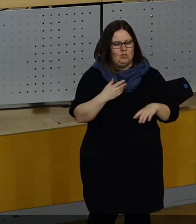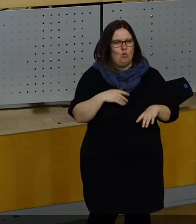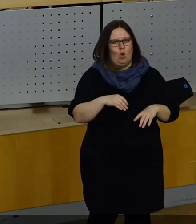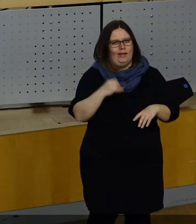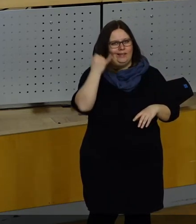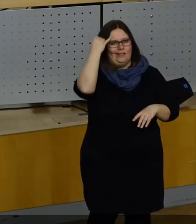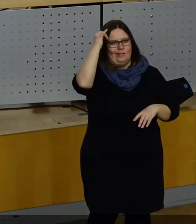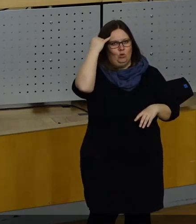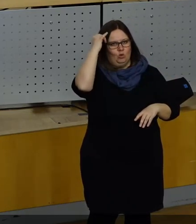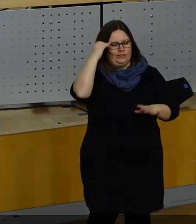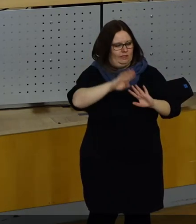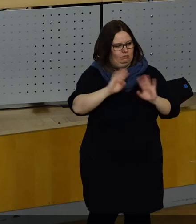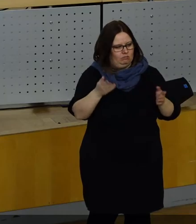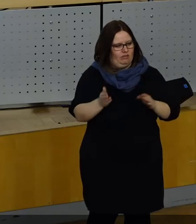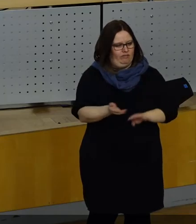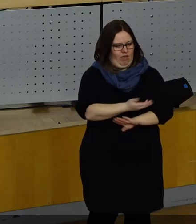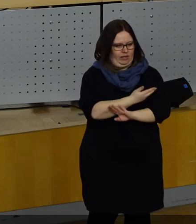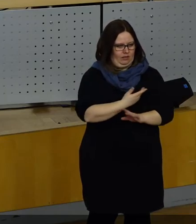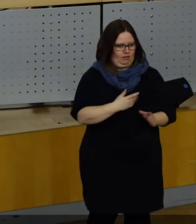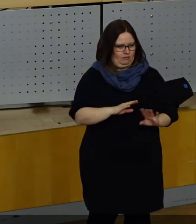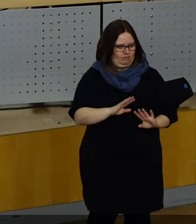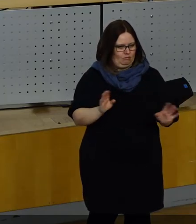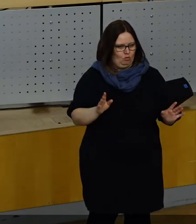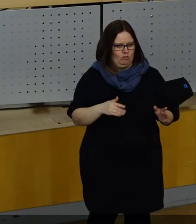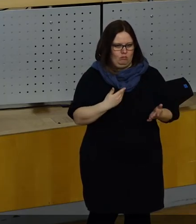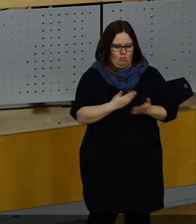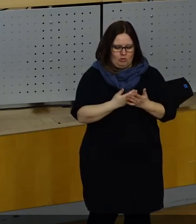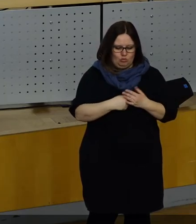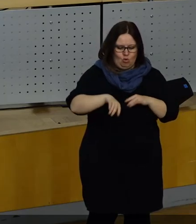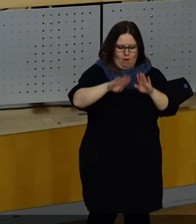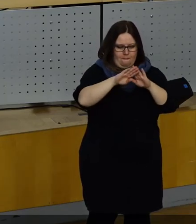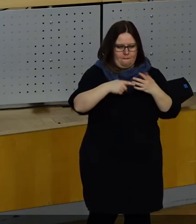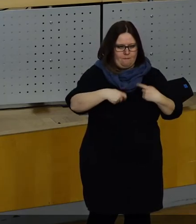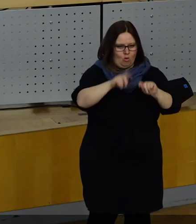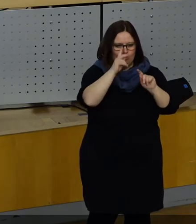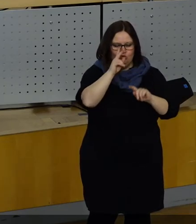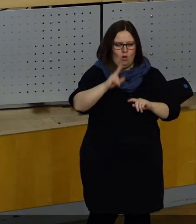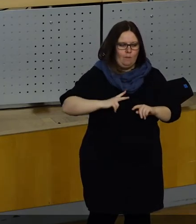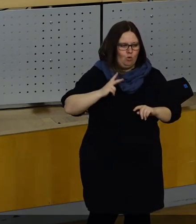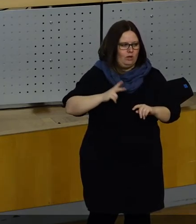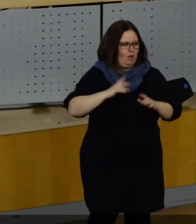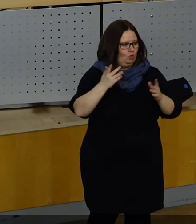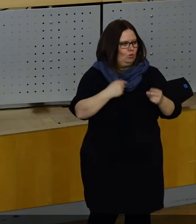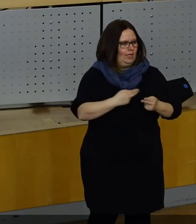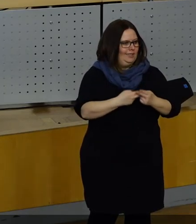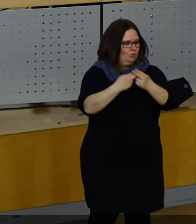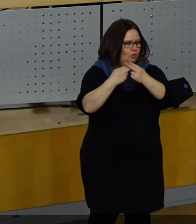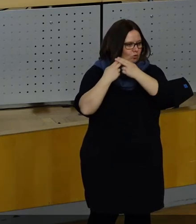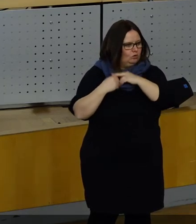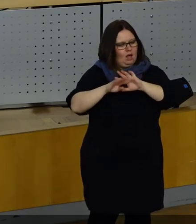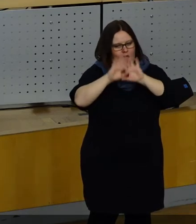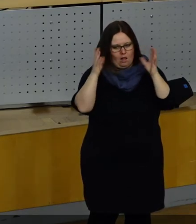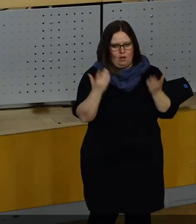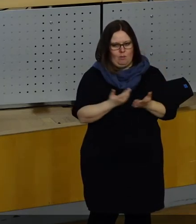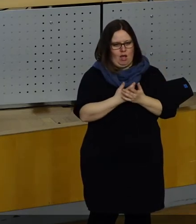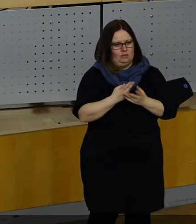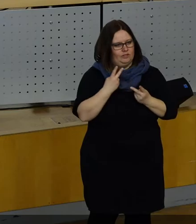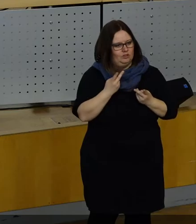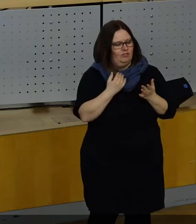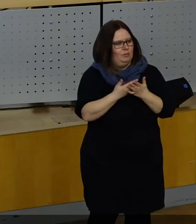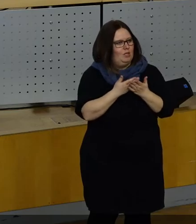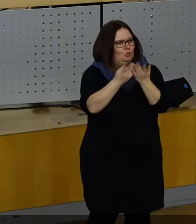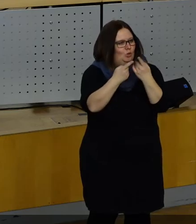Entideologisierung der Baukultur. Es müsste eigentlich sein, nicht Leute, die im Prinzip nur ihre Moderne oder nur ihren Historismus vor sich hertragen, sondern die wie Musiker